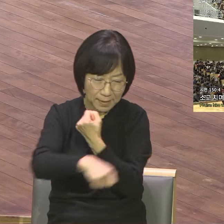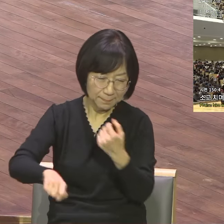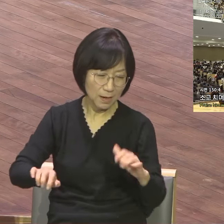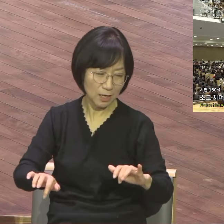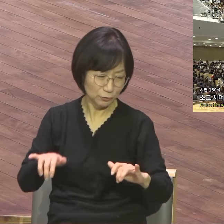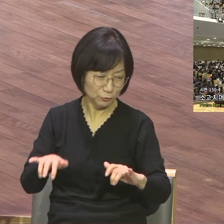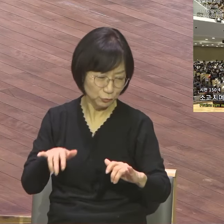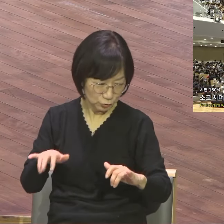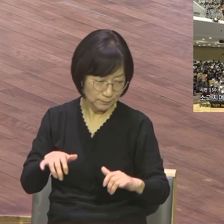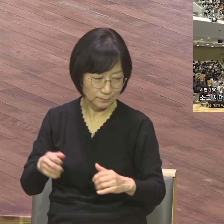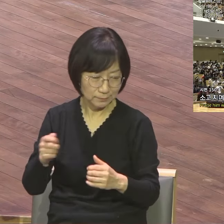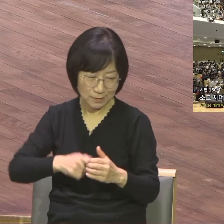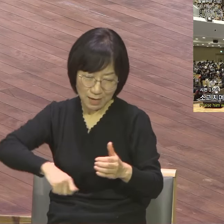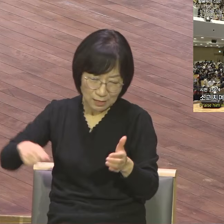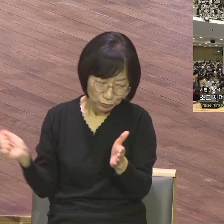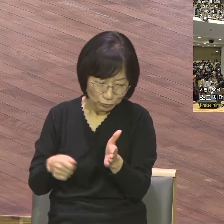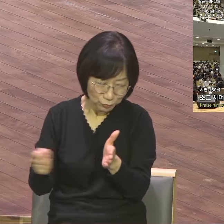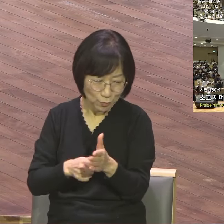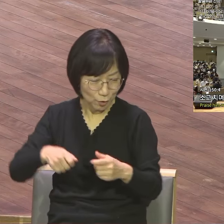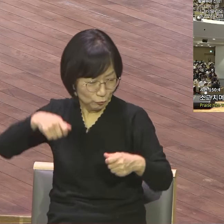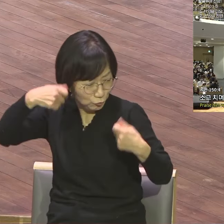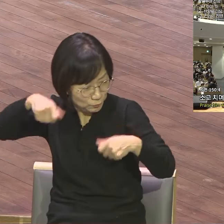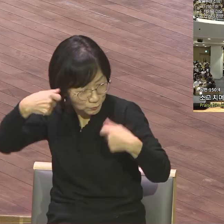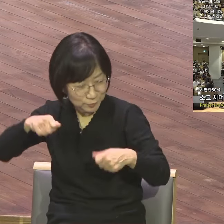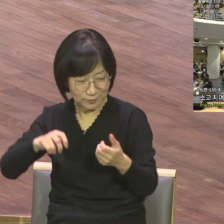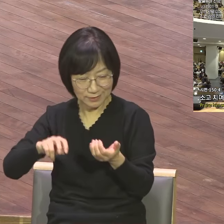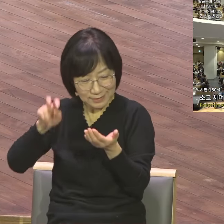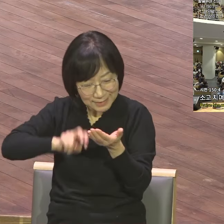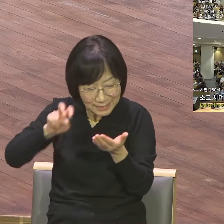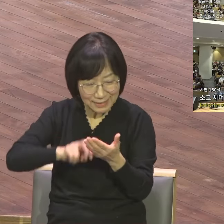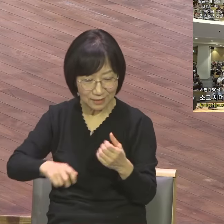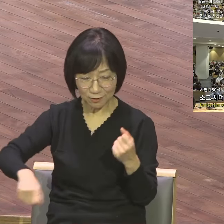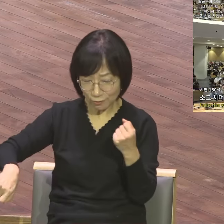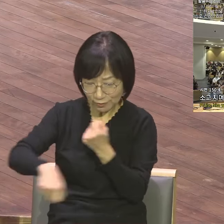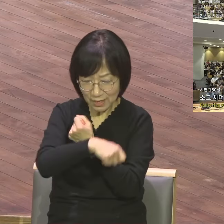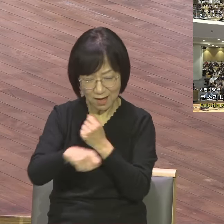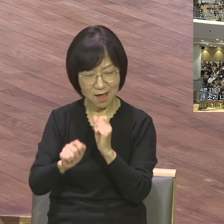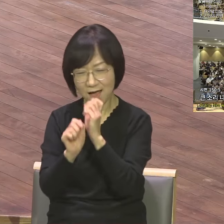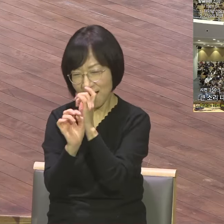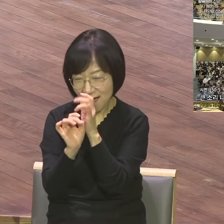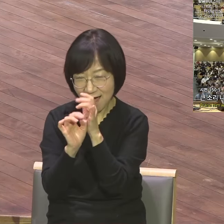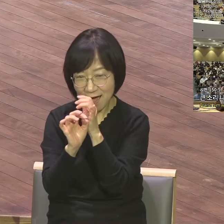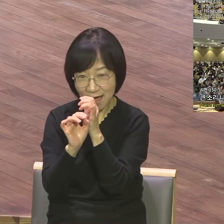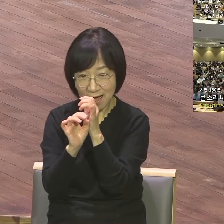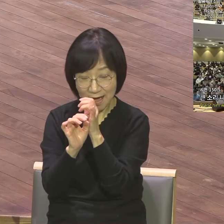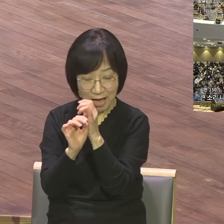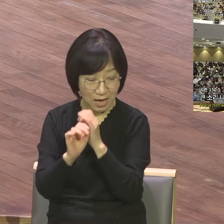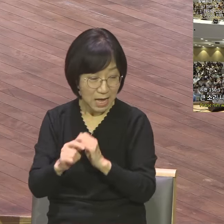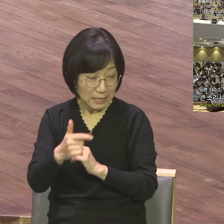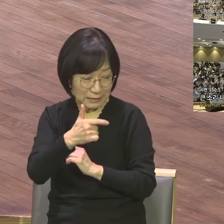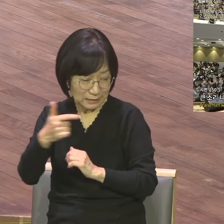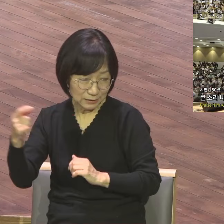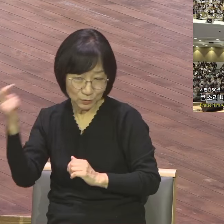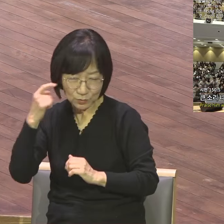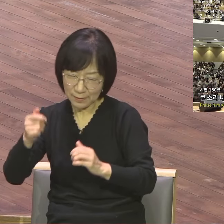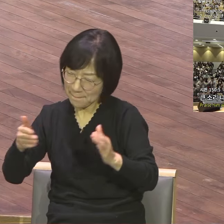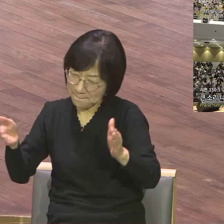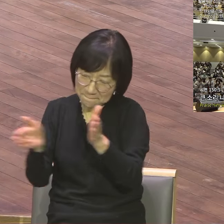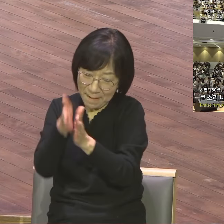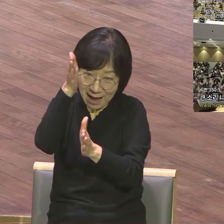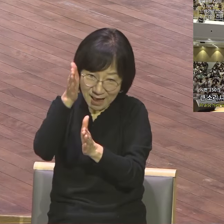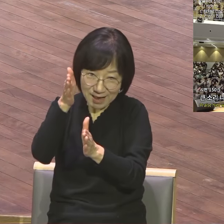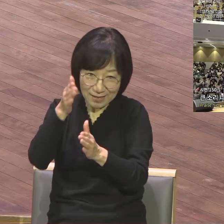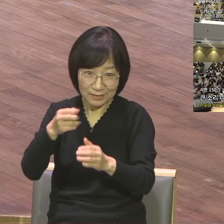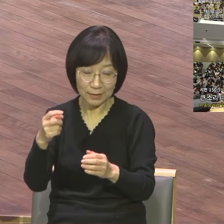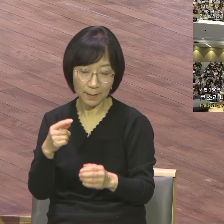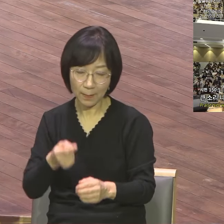찬양할지어다. 소고치며 춤추어 찬양하며 현악과 통소로 찬양할지어다. 큰 소리 나는 재금으로 찬양하며 높은